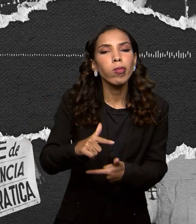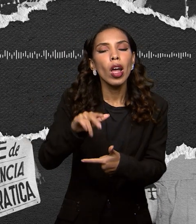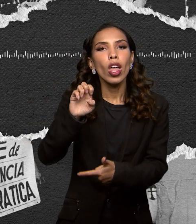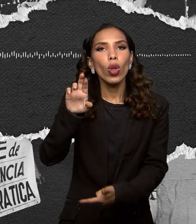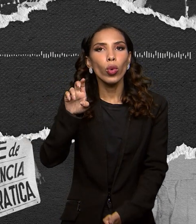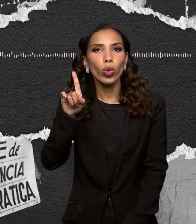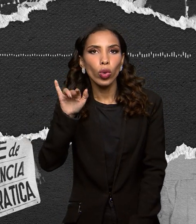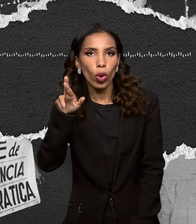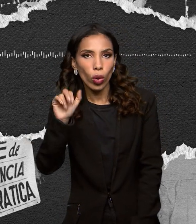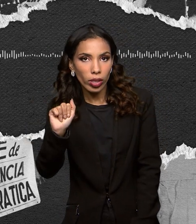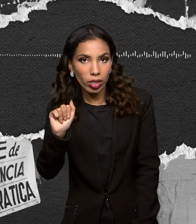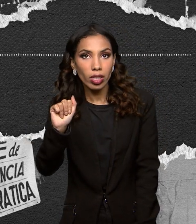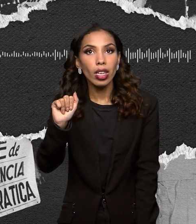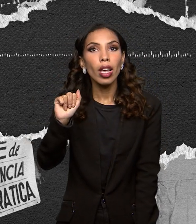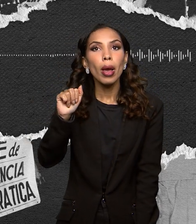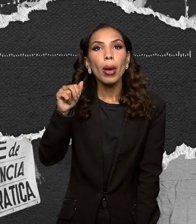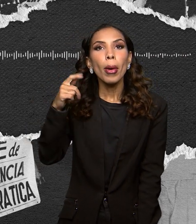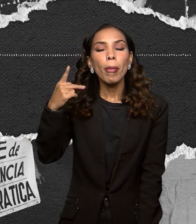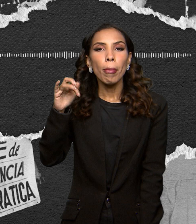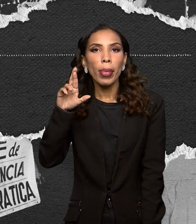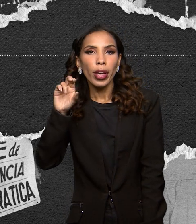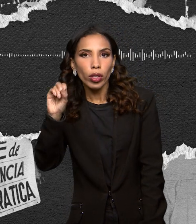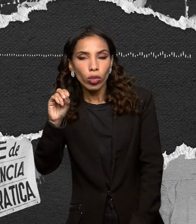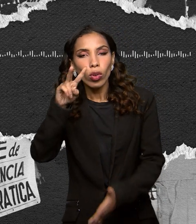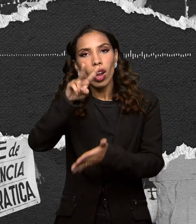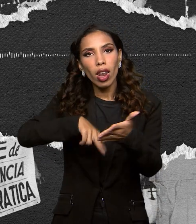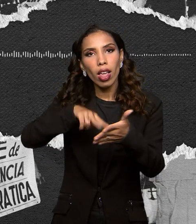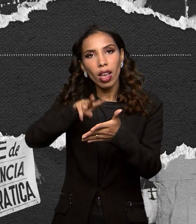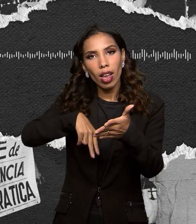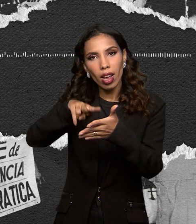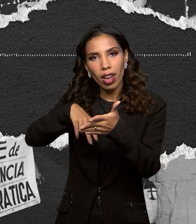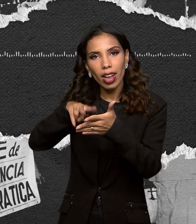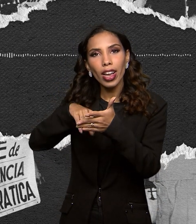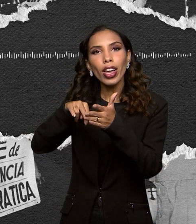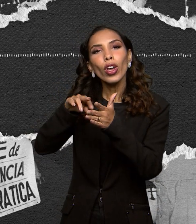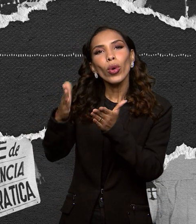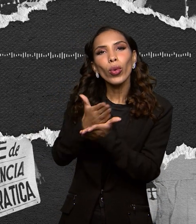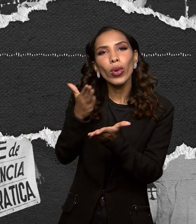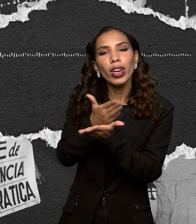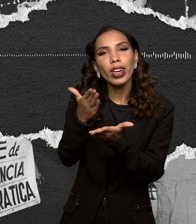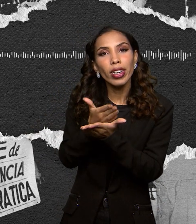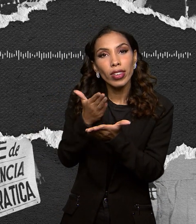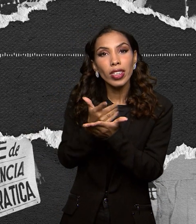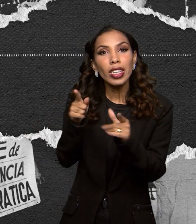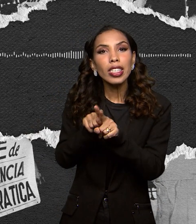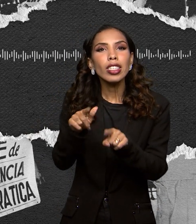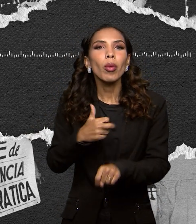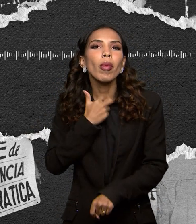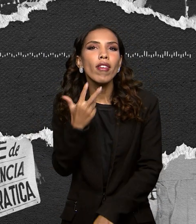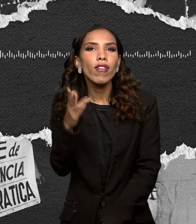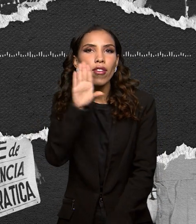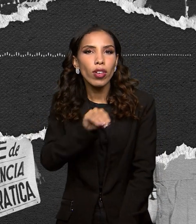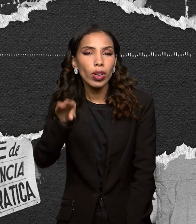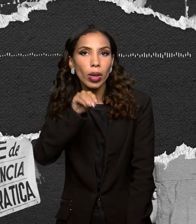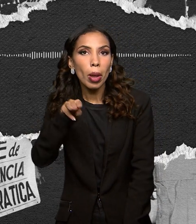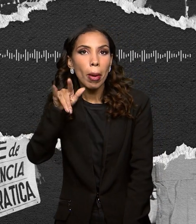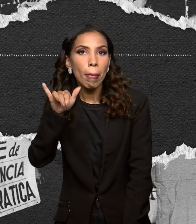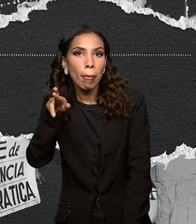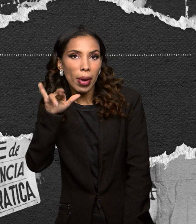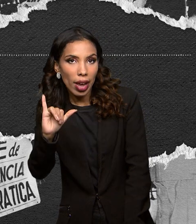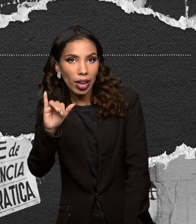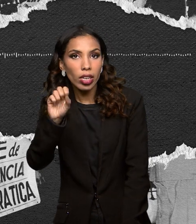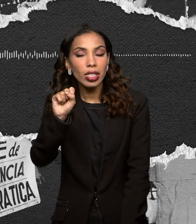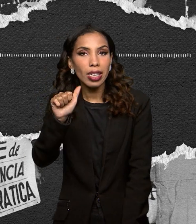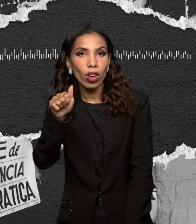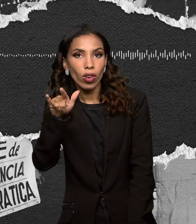Pedro Cardoso leu o trecho do livro de Flávio Tavares. A vinheta do podcast tem as vozes de Marli Arboleia e Sayonara Moreno em